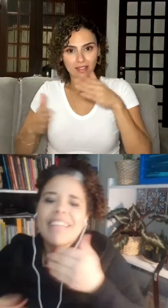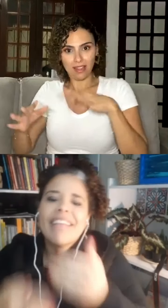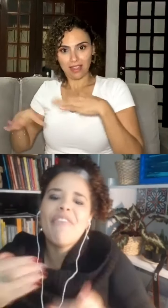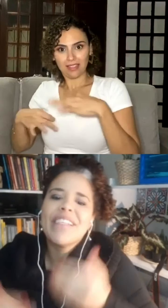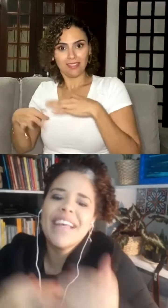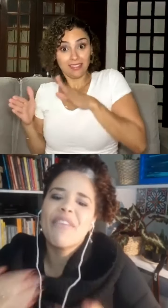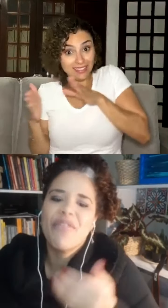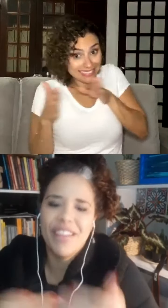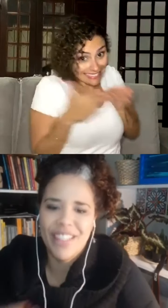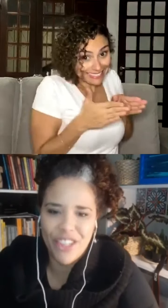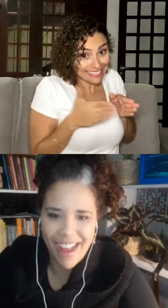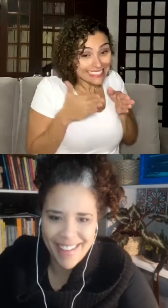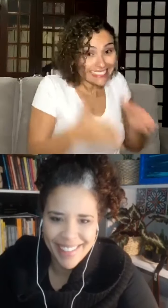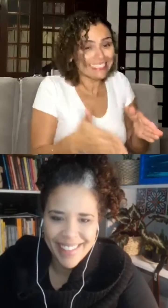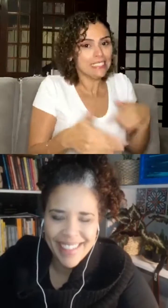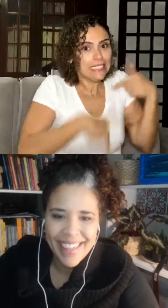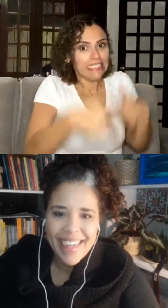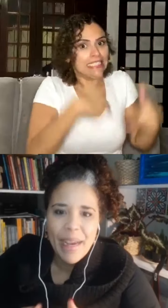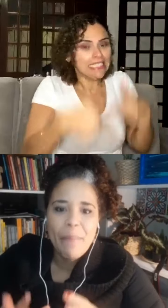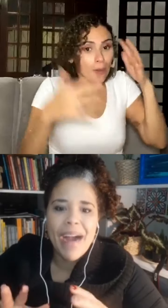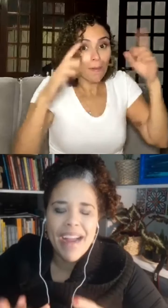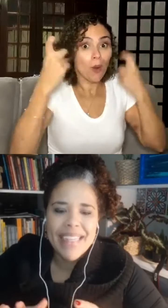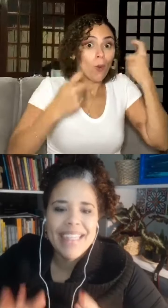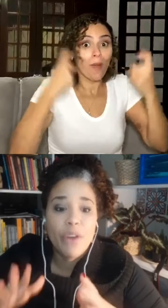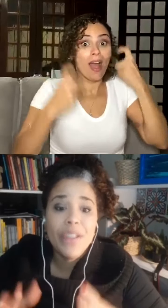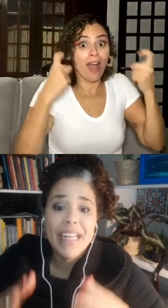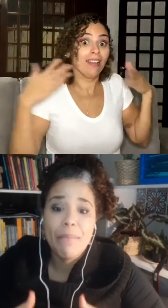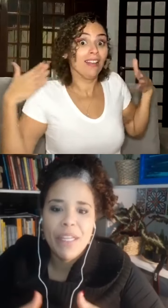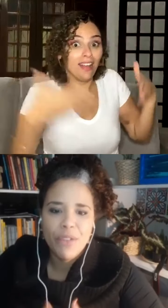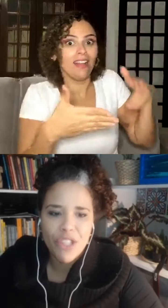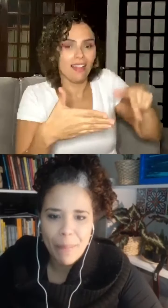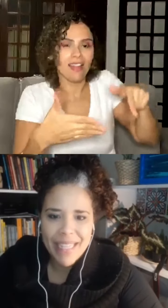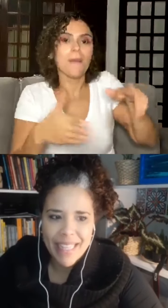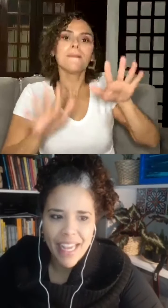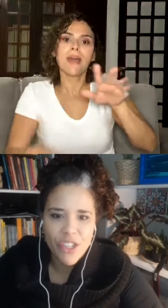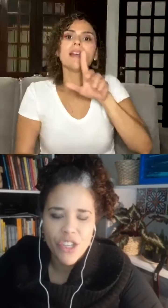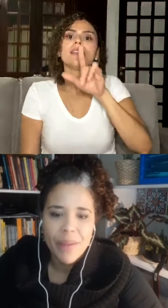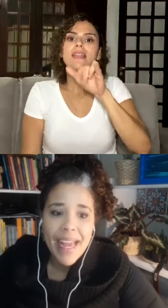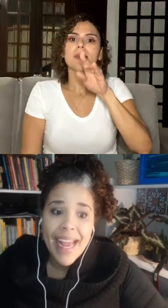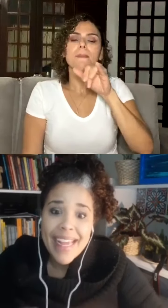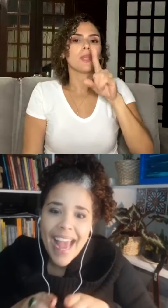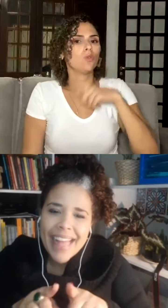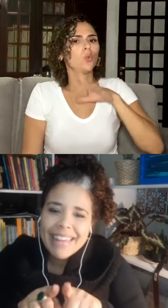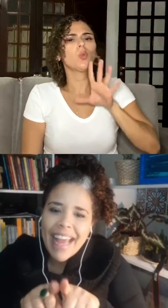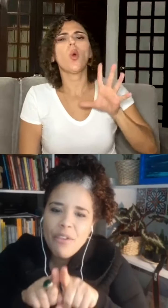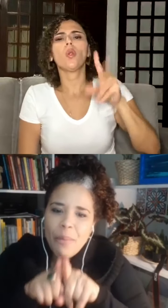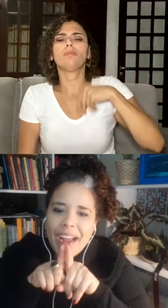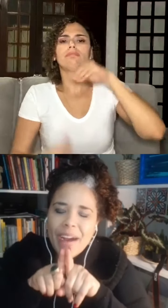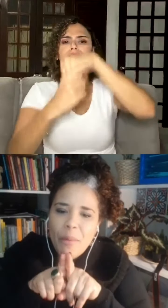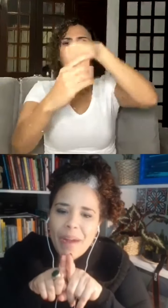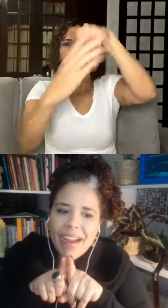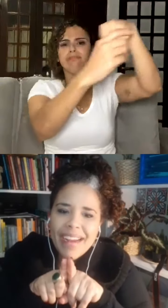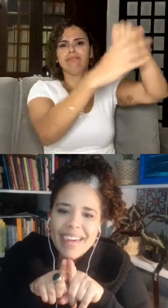tentar fazer a vida girar. Mas a nossa libido está presente. E ela tem